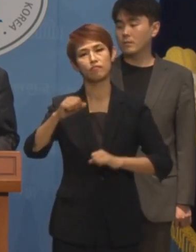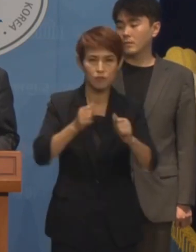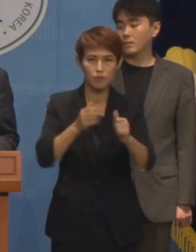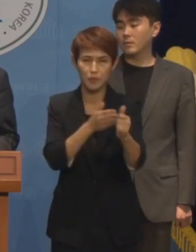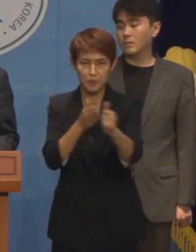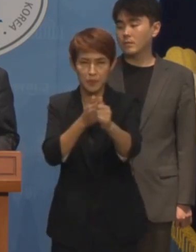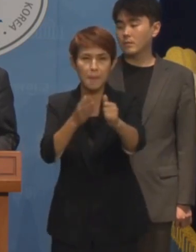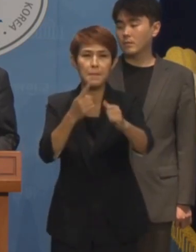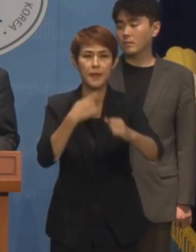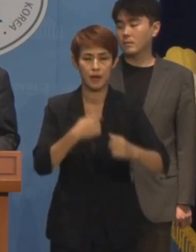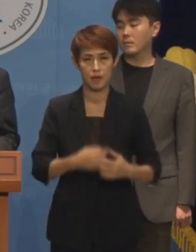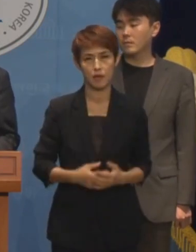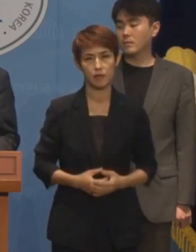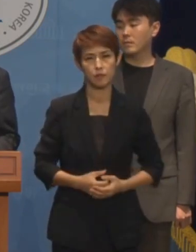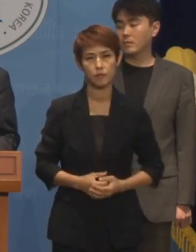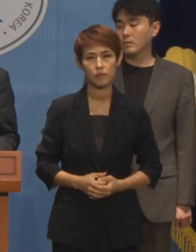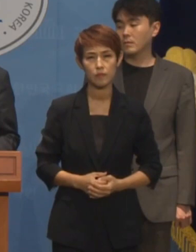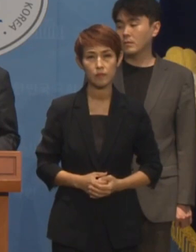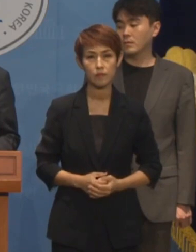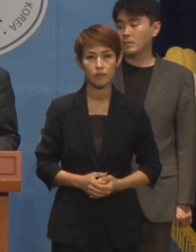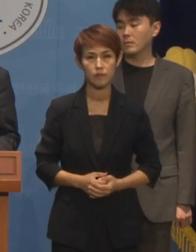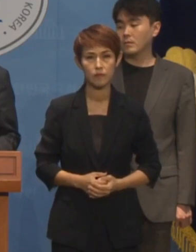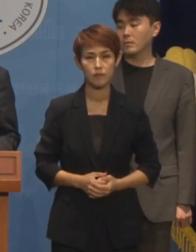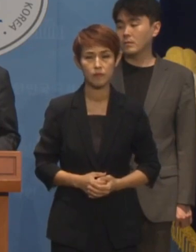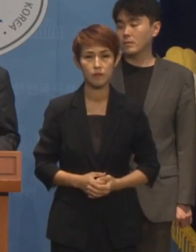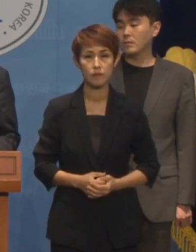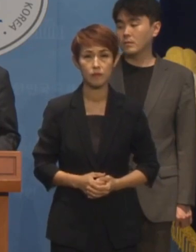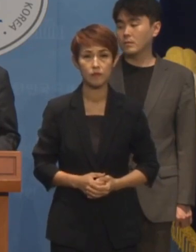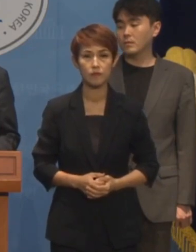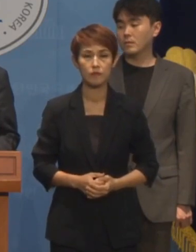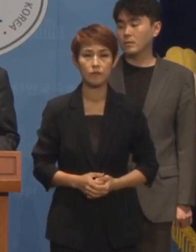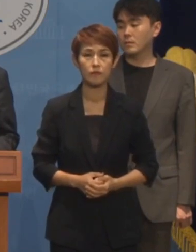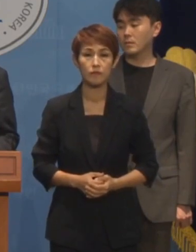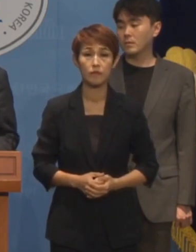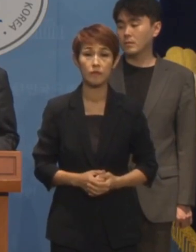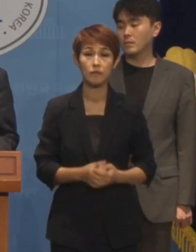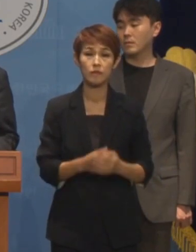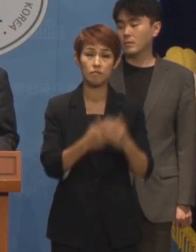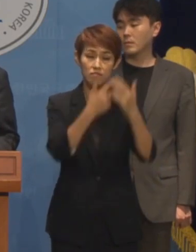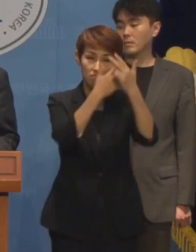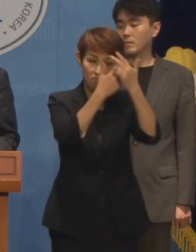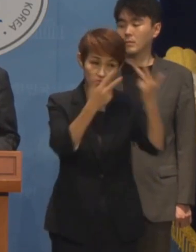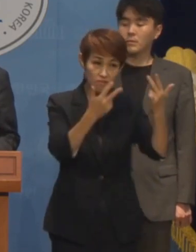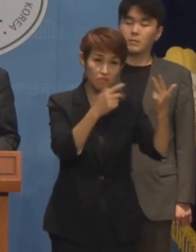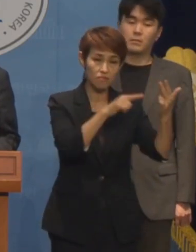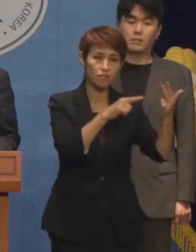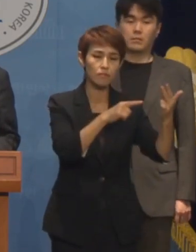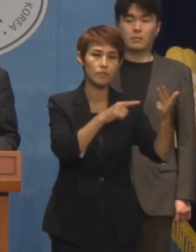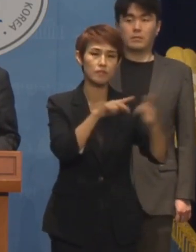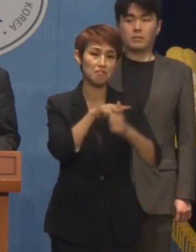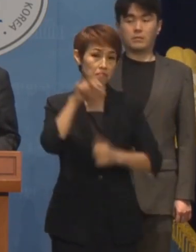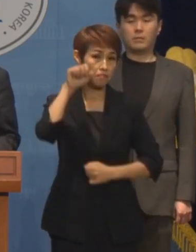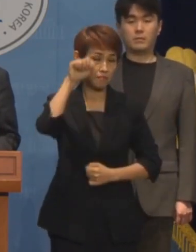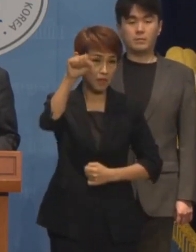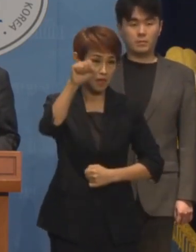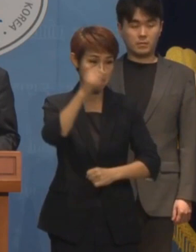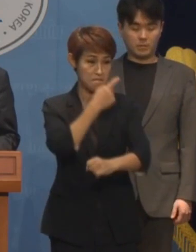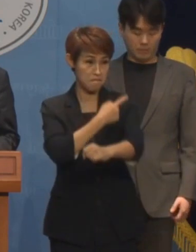선동하였습니다. 급기야는 이 대표의 피선거권이 박탈되는 선고가